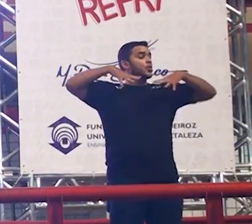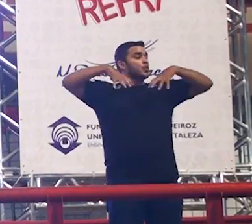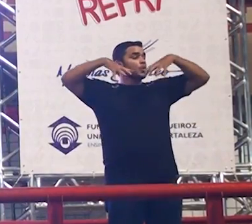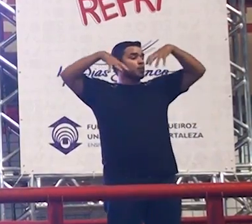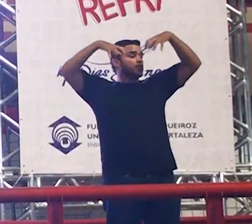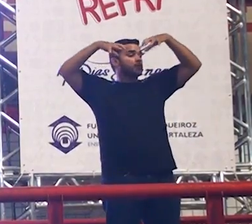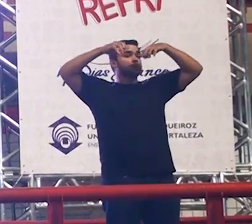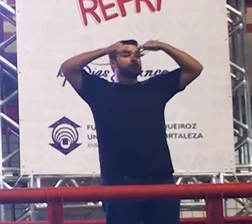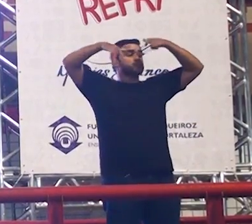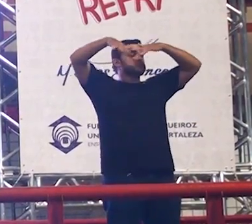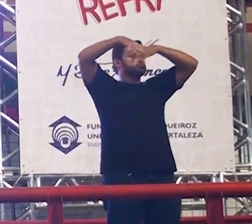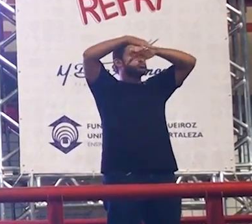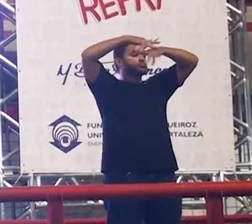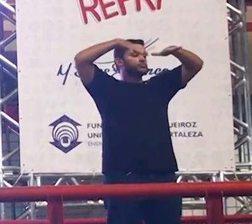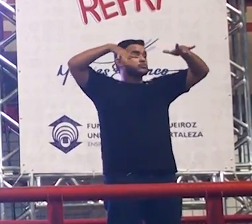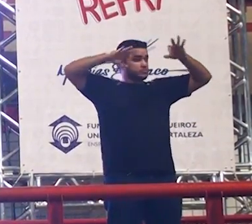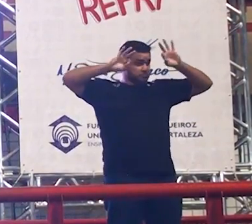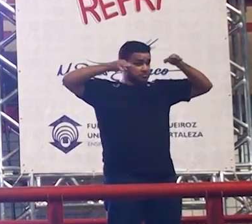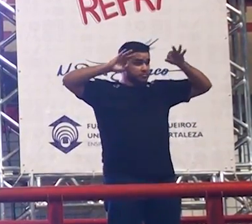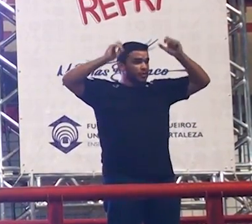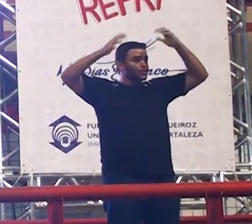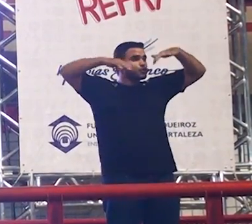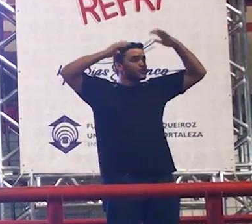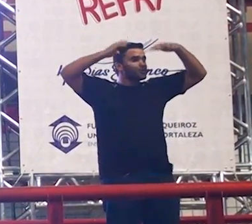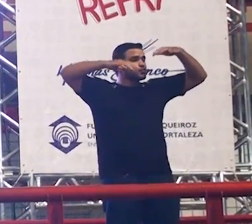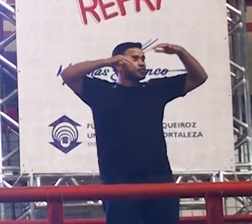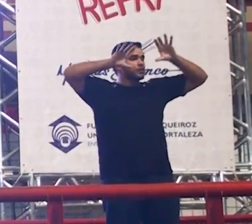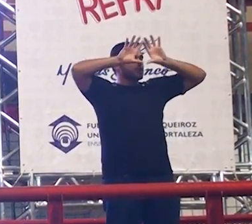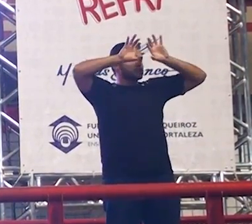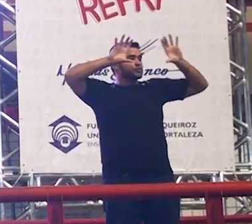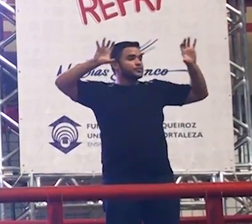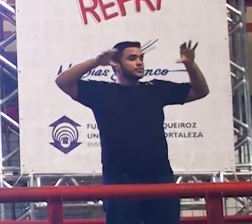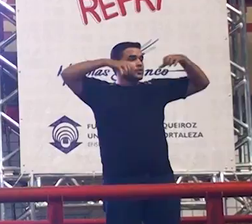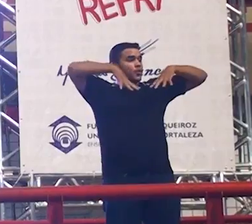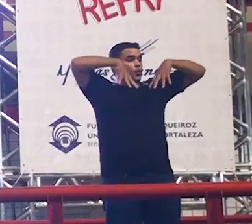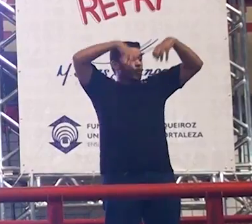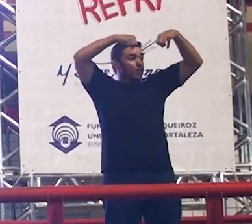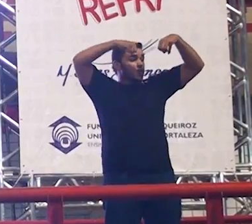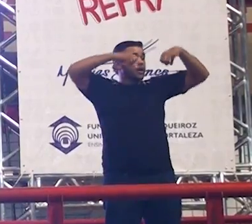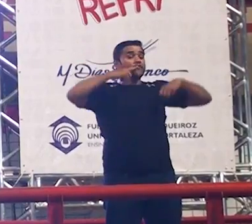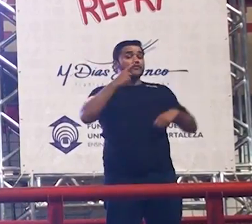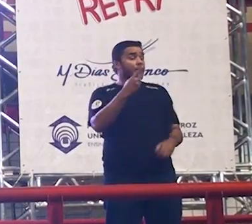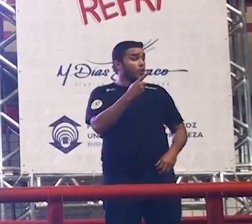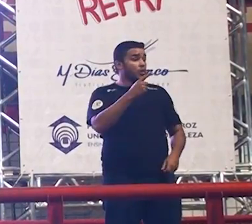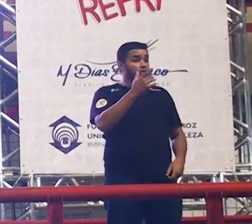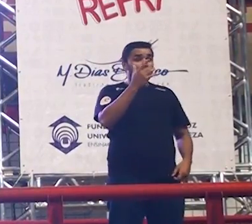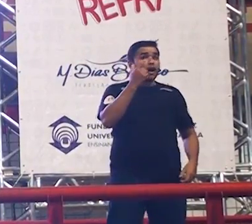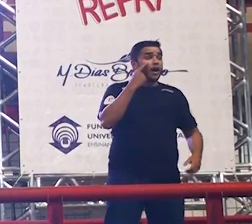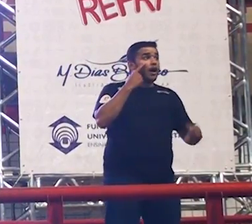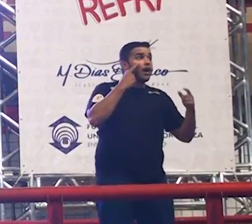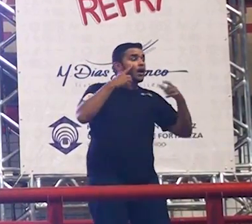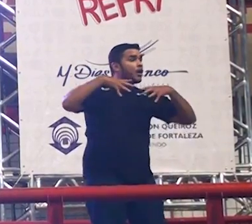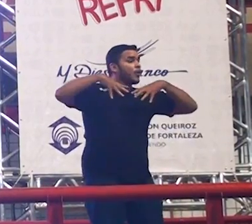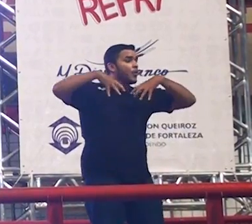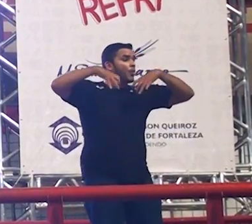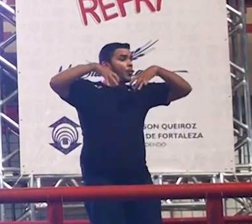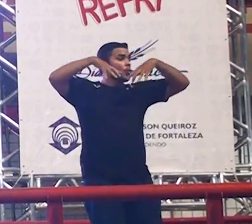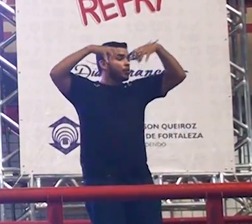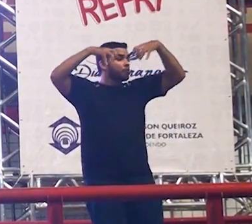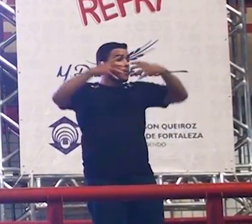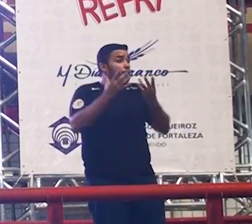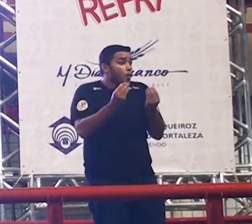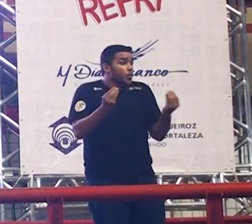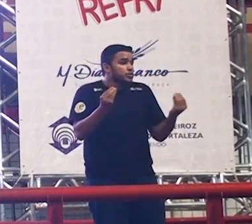atmosfera. Viu? Vocês já estão usando o conceito. O Enem, ele não quer decoreba. O Enem, ele quer a